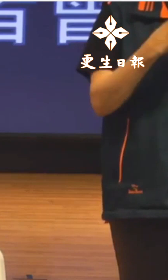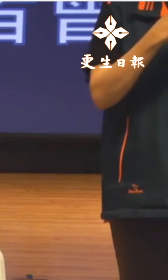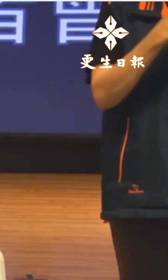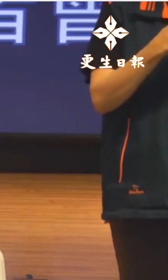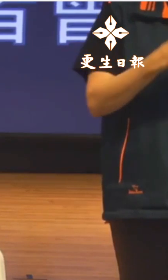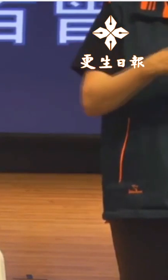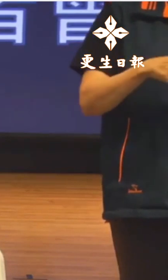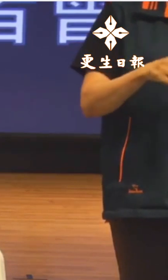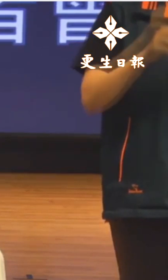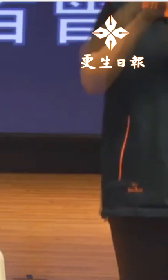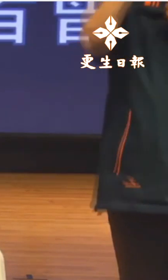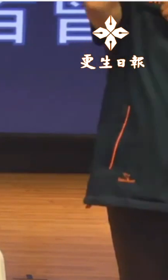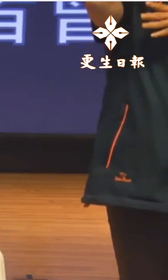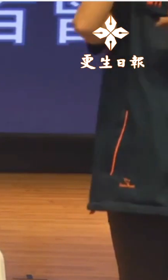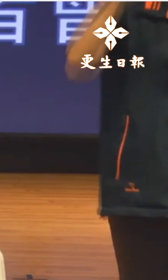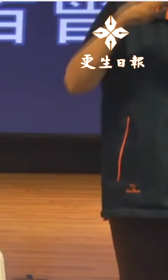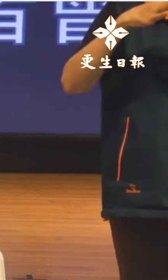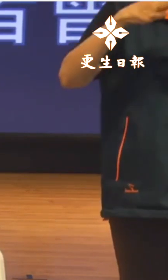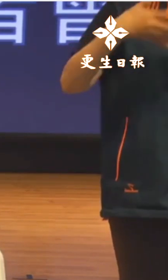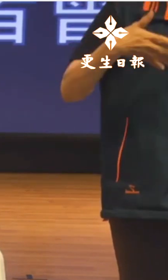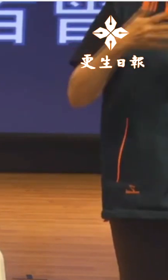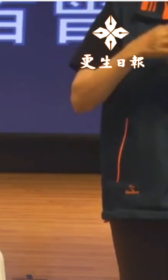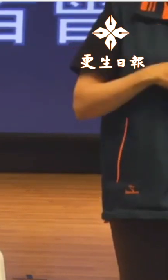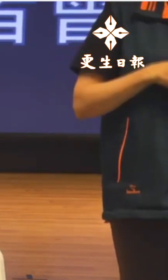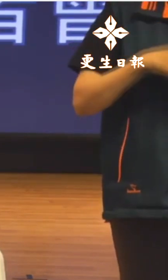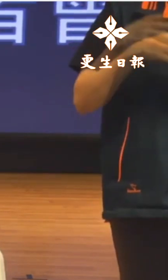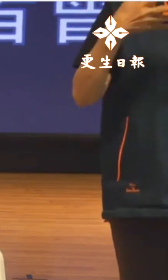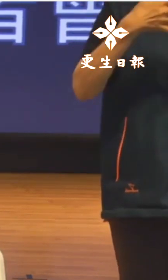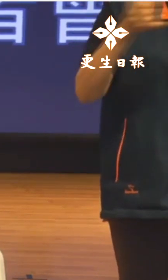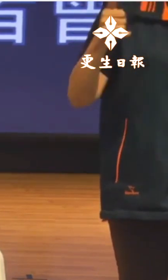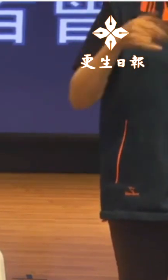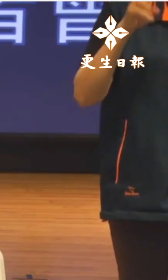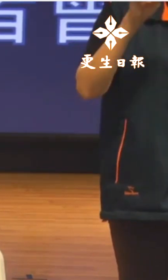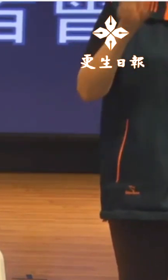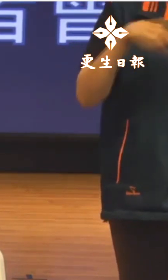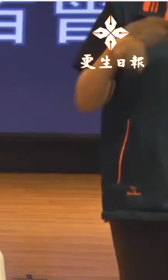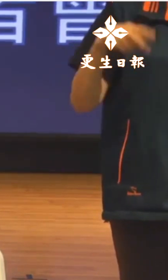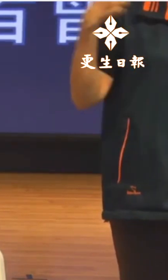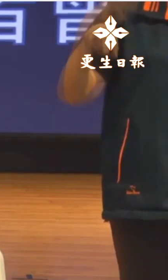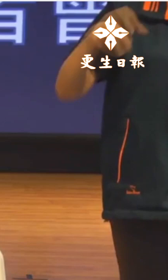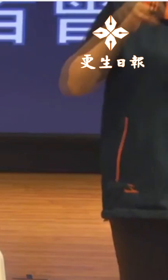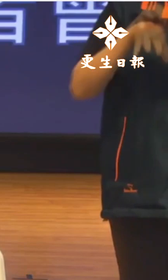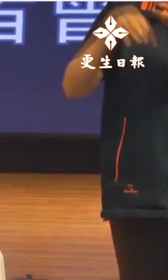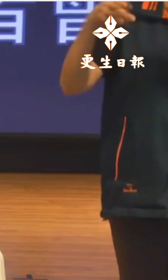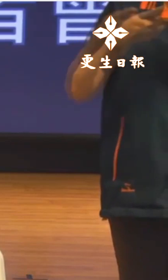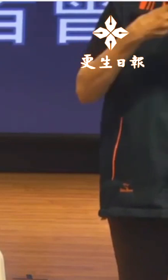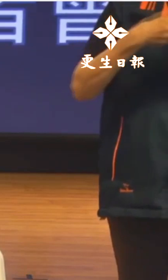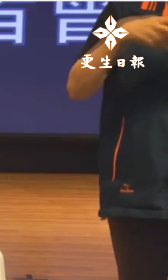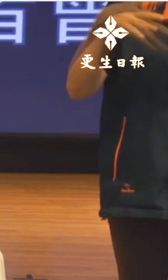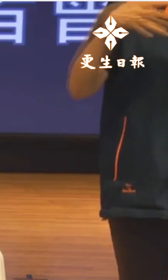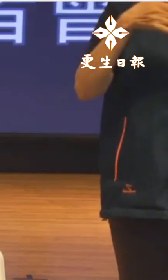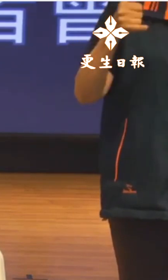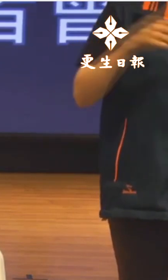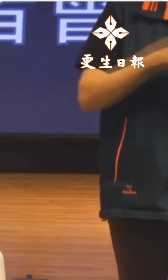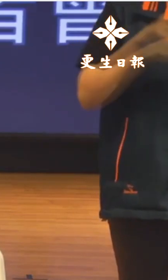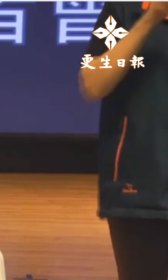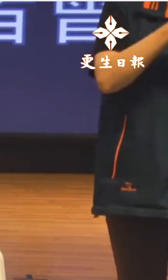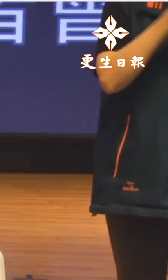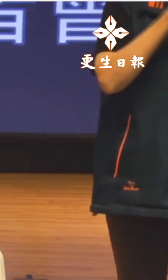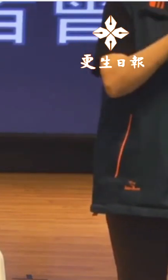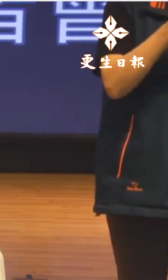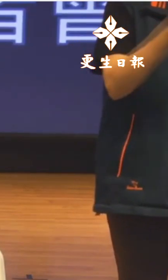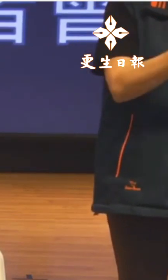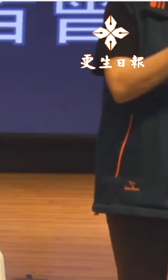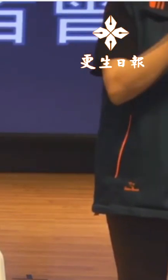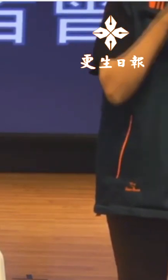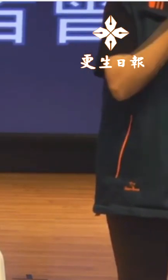诊是凤中2个同学，另外还有一个是嘉里国小，还有是我们的铁路局玉里站的